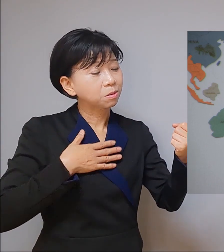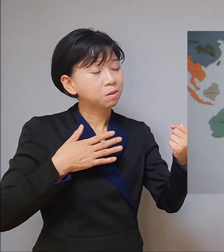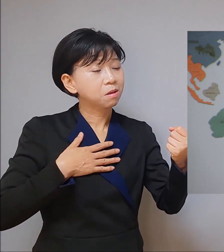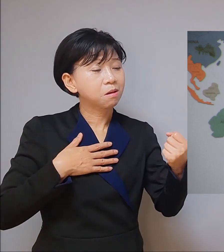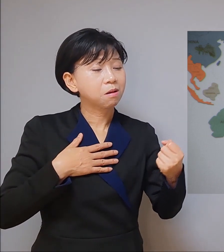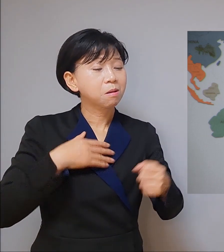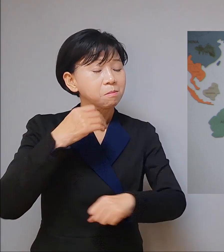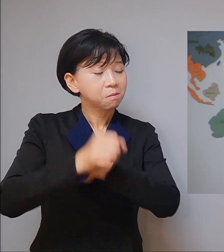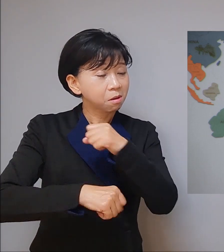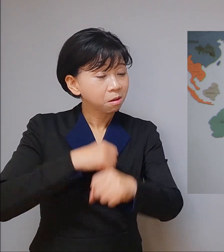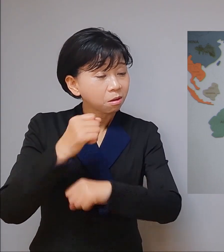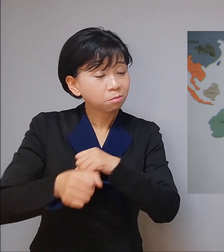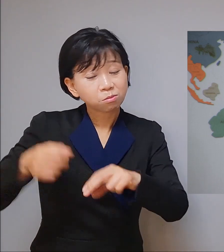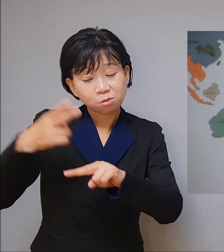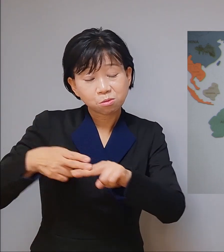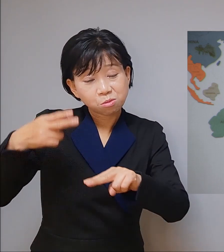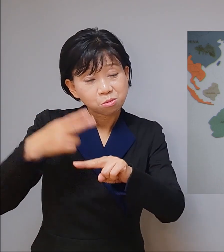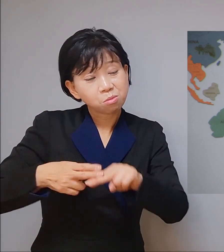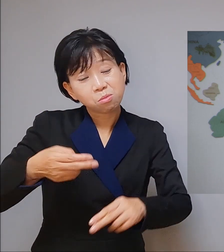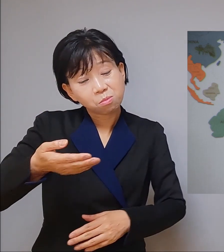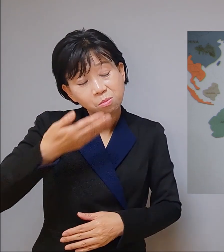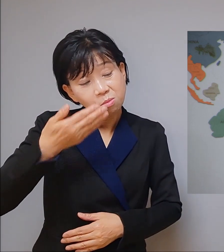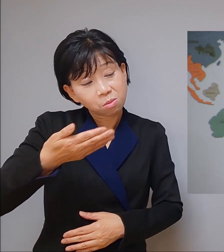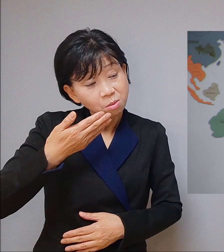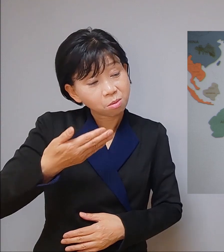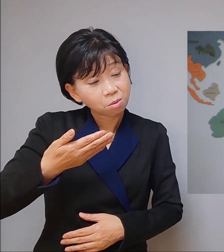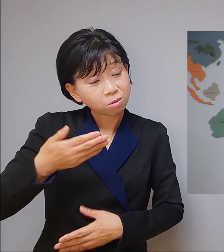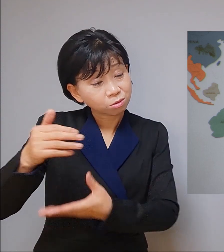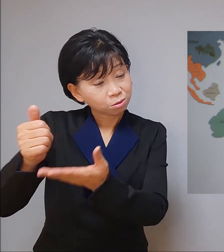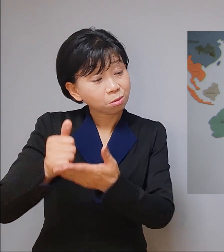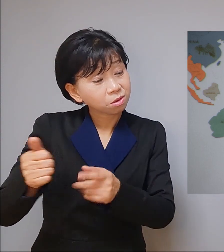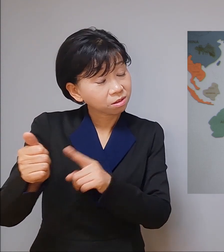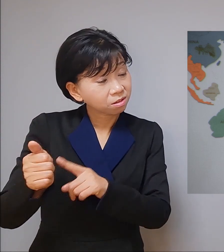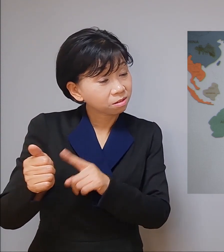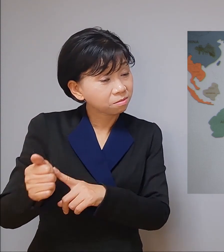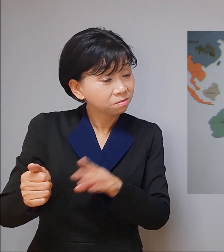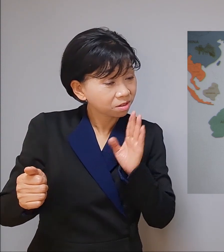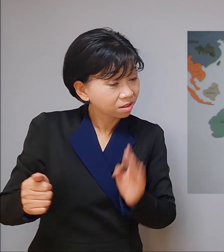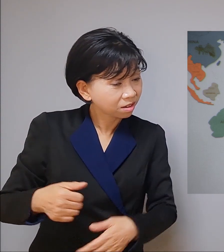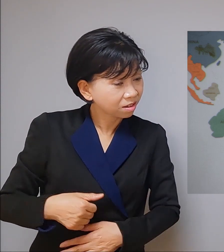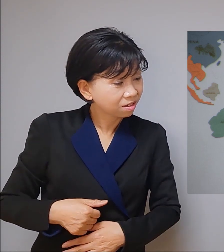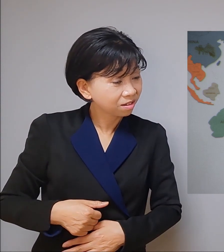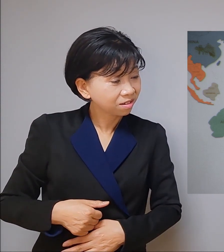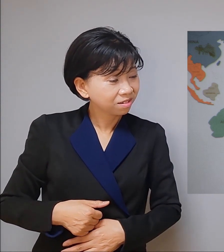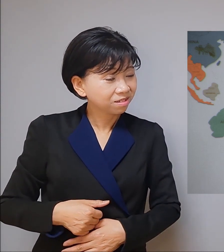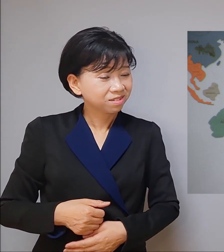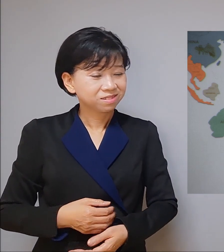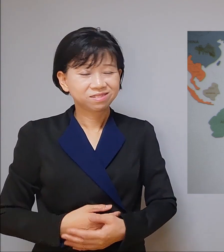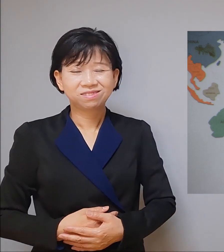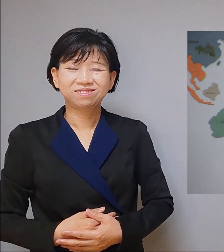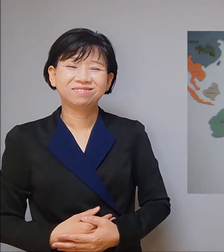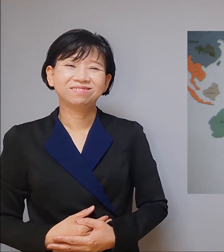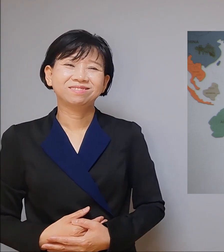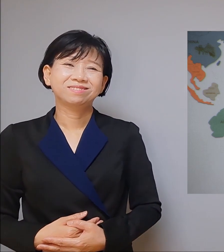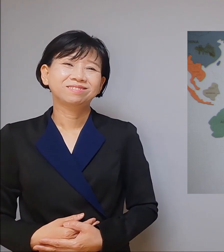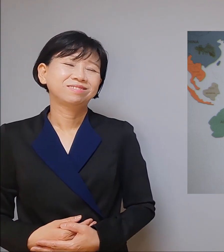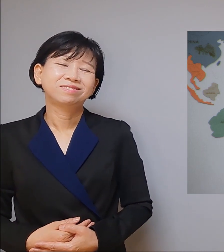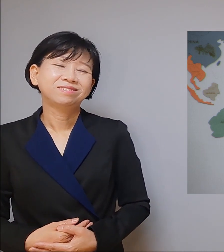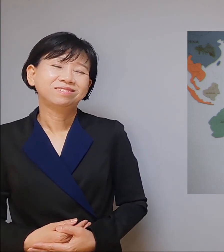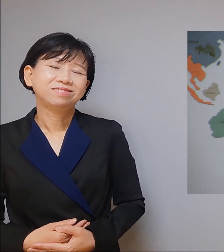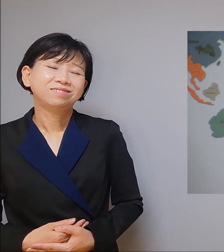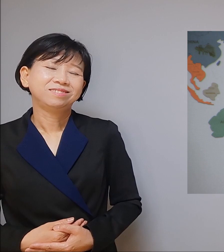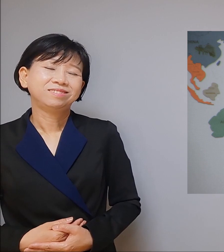거 마음껏 주방을 사용하여 해 먹으라라는 말일까요? 거기까지는 허락된 것이